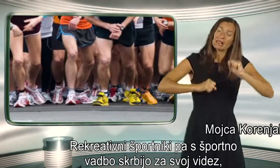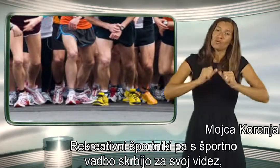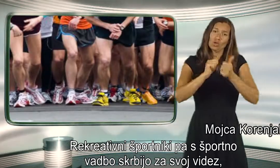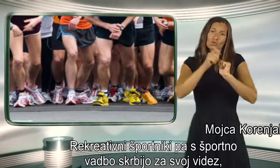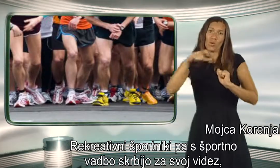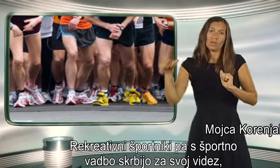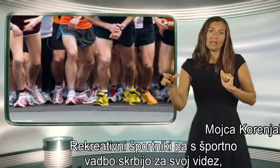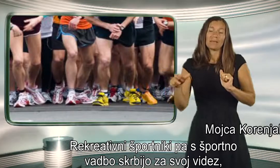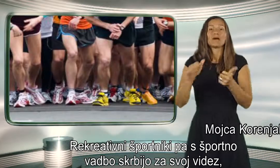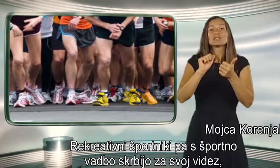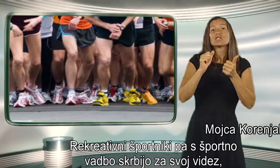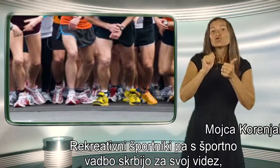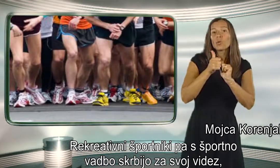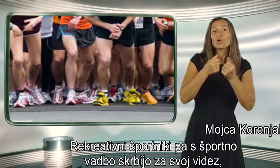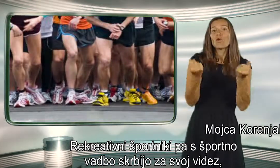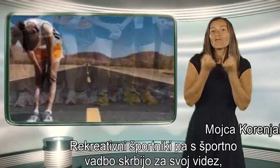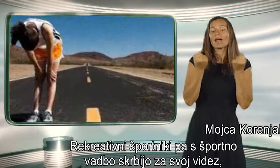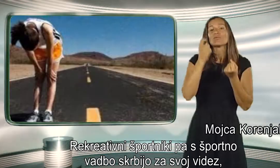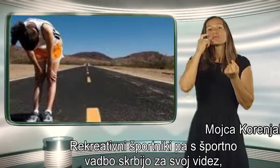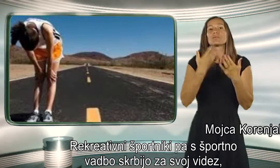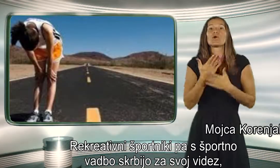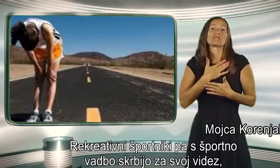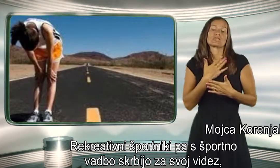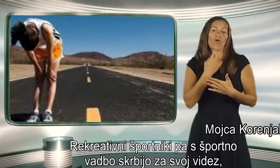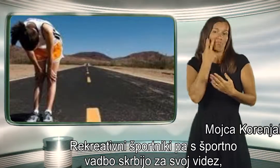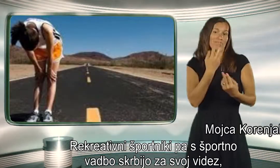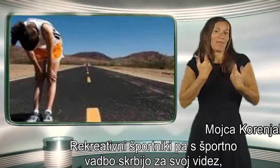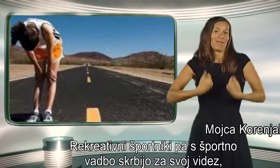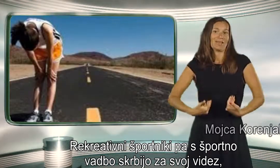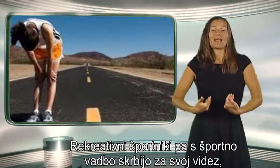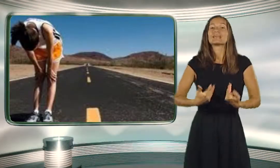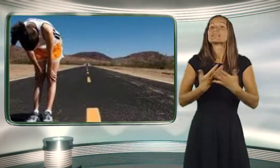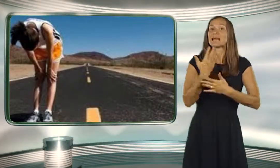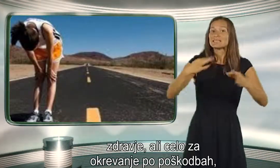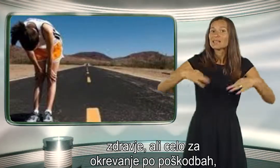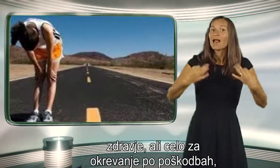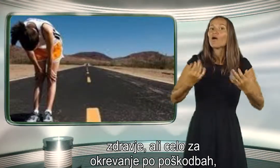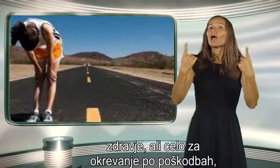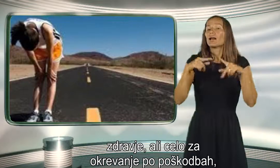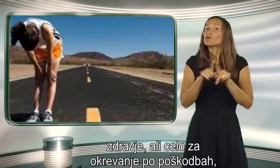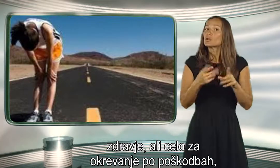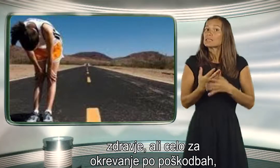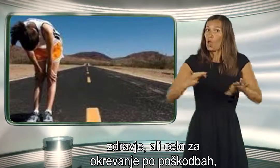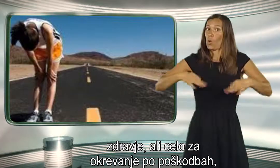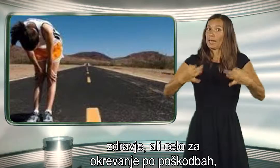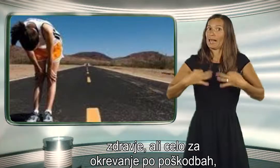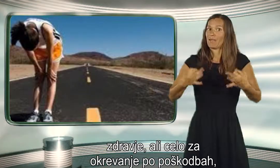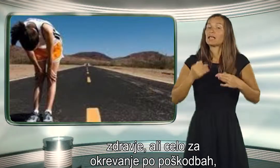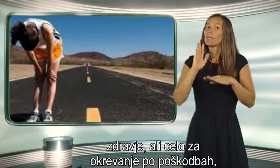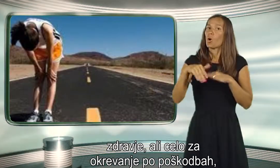Rekreativni športniki pa s športno vadbo skrbijo za svoj videz, zdravje ali celo za okrevanje po poškodbah,